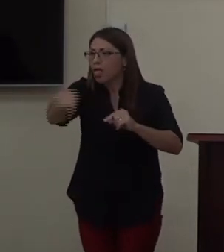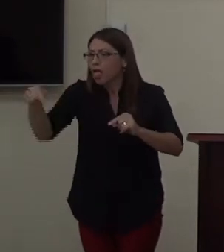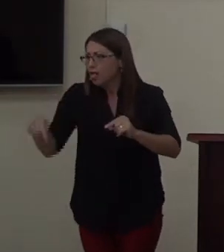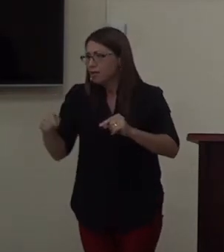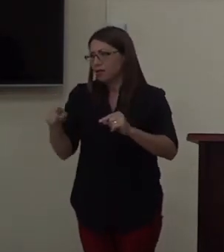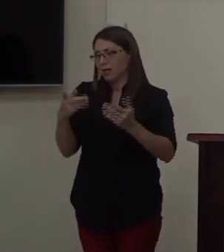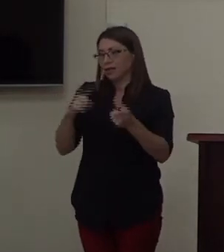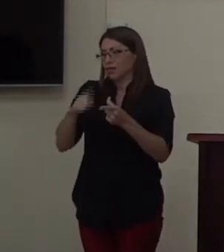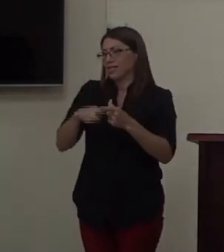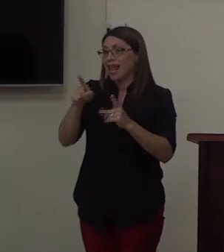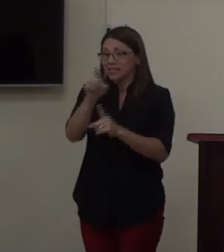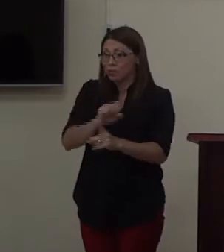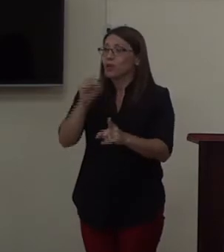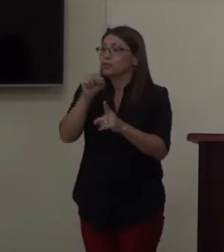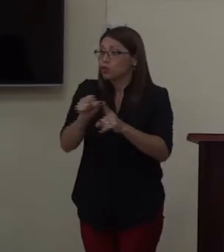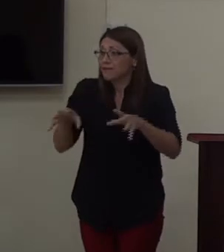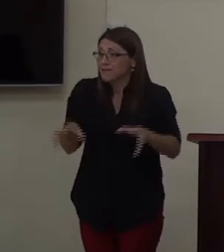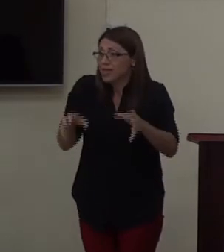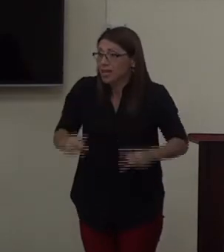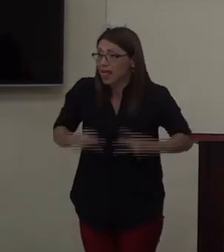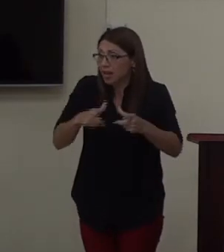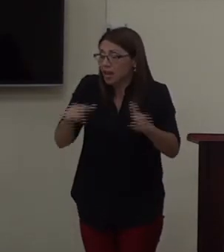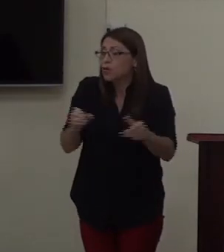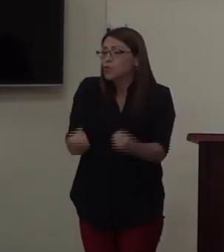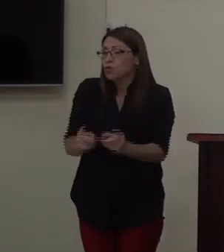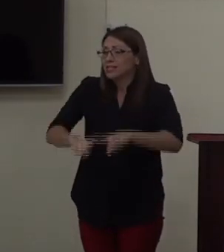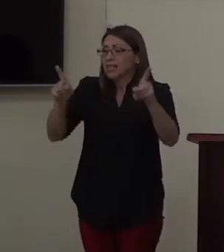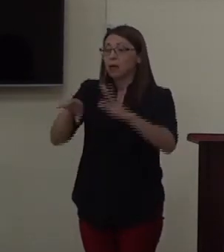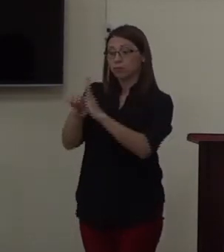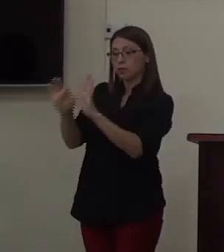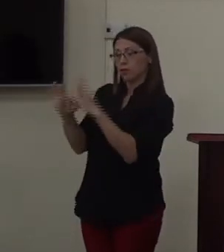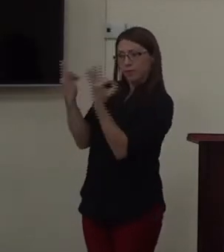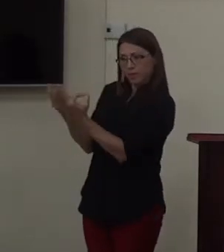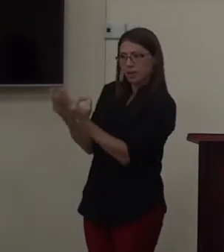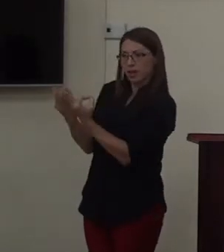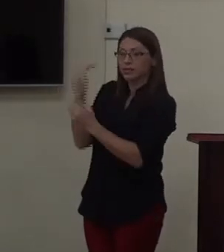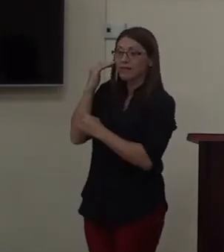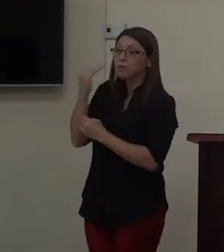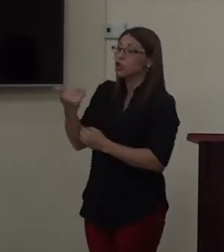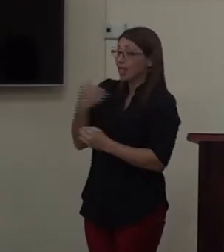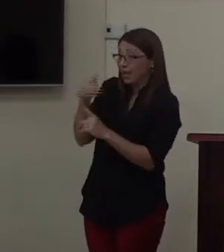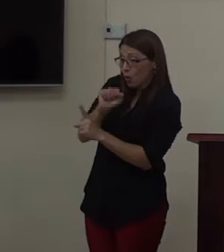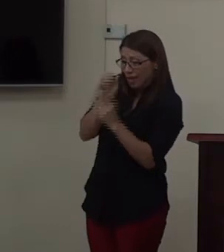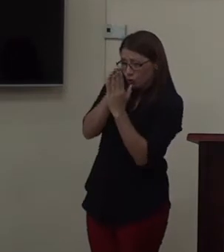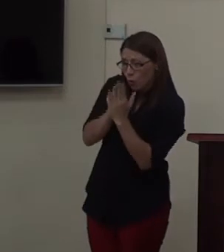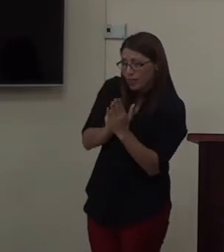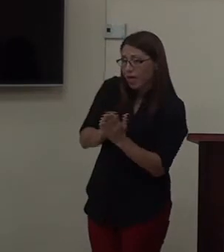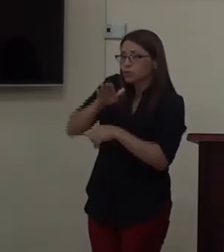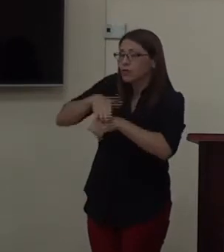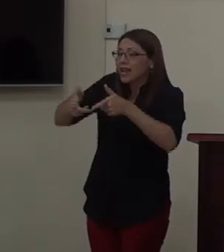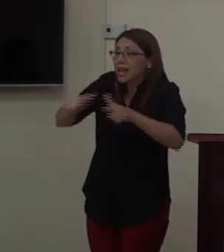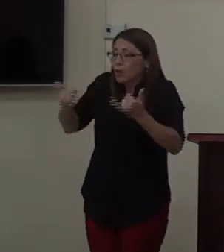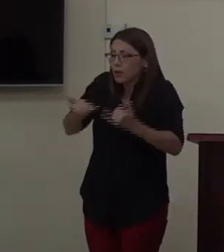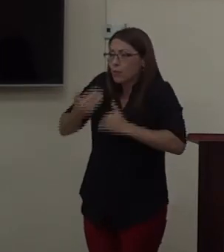la lengua es muy distinta en cada poblado. La familia, por ejemplo, sabemos, tengo casos documentados de lenguas en